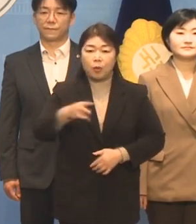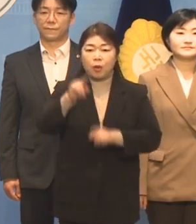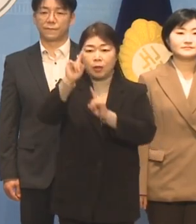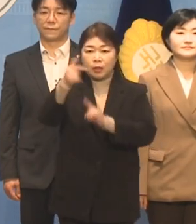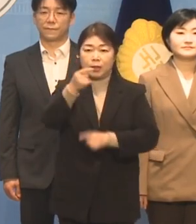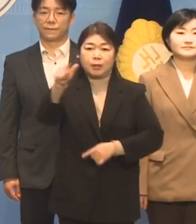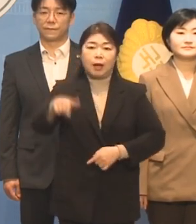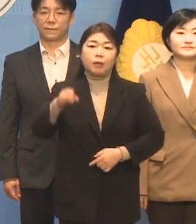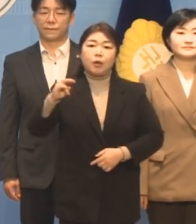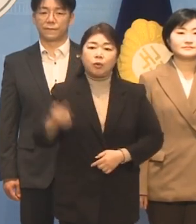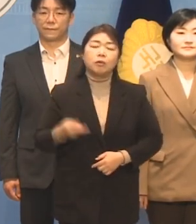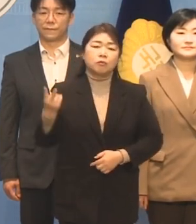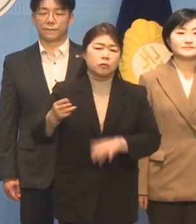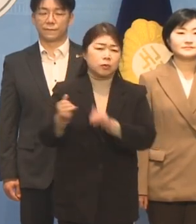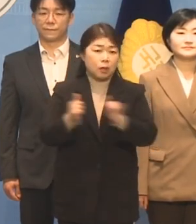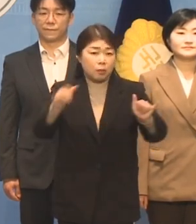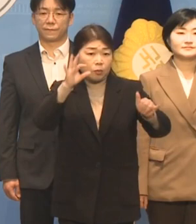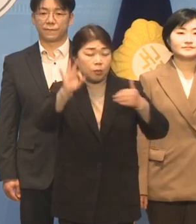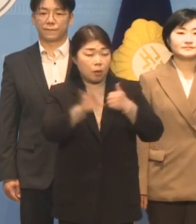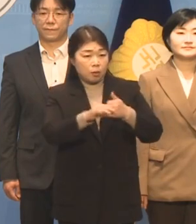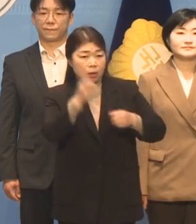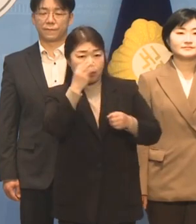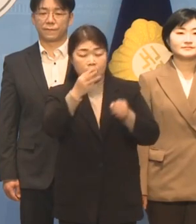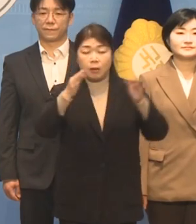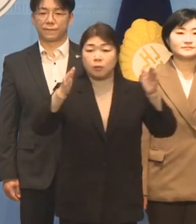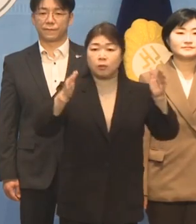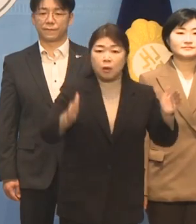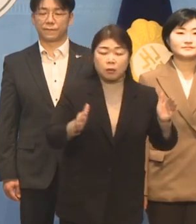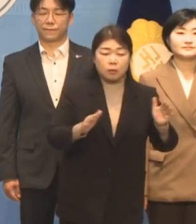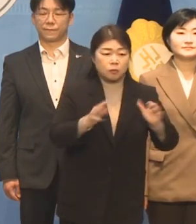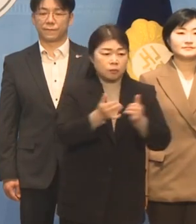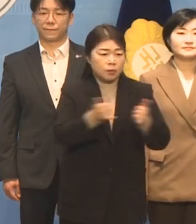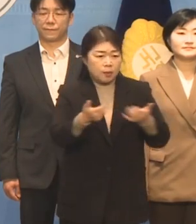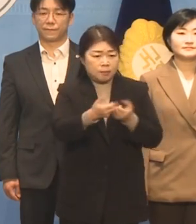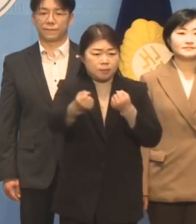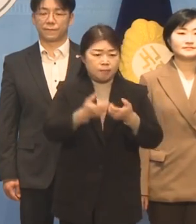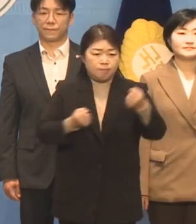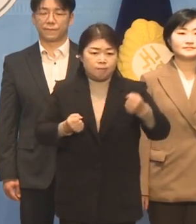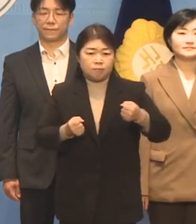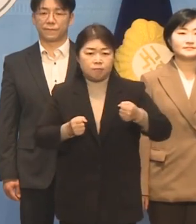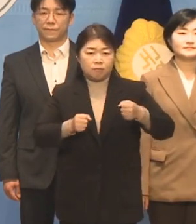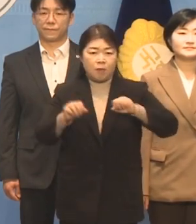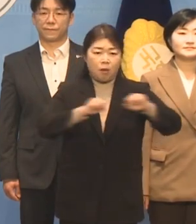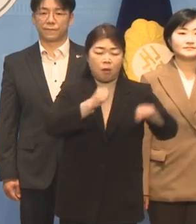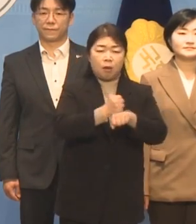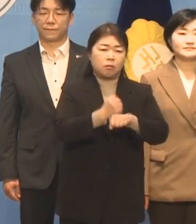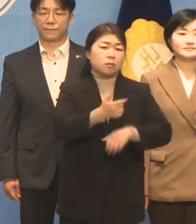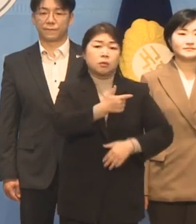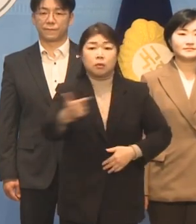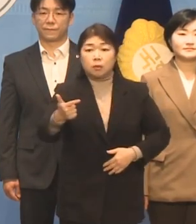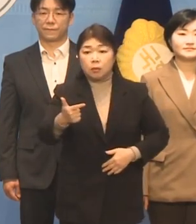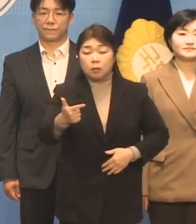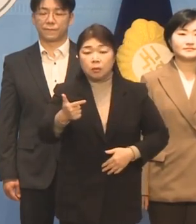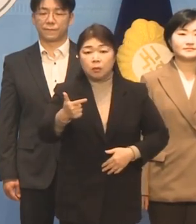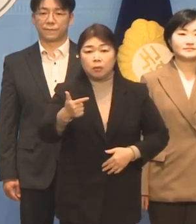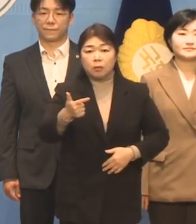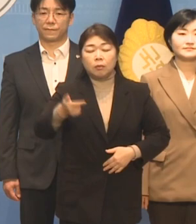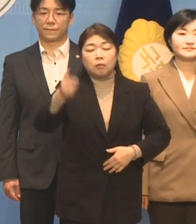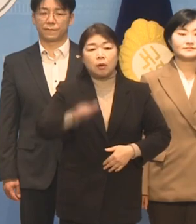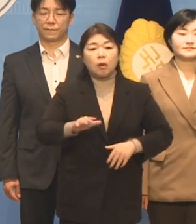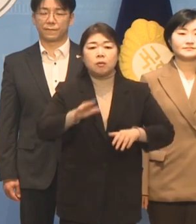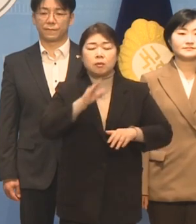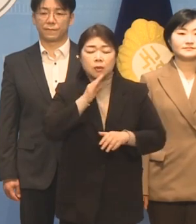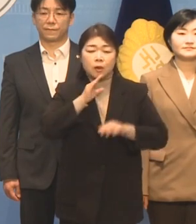국민 갈라치기와 이합집산에만 몰두할 뿐 그 처음과 끝 어디에서도 민생을 말하지 않았습니다.